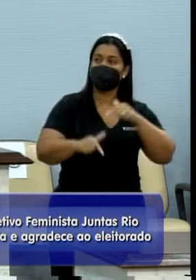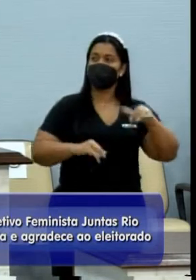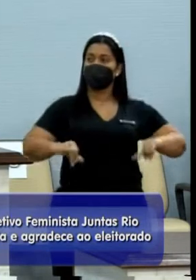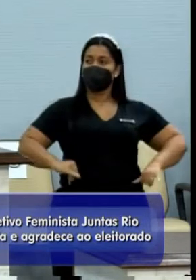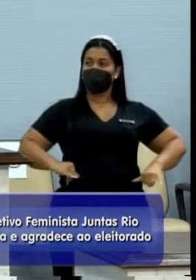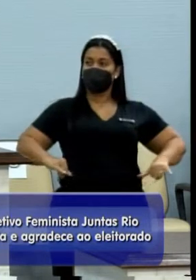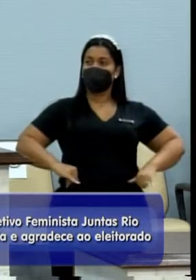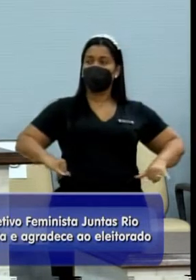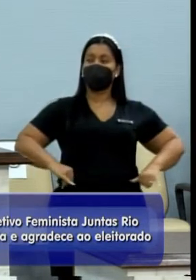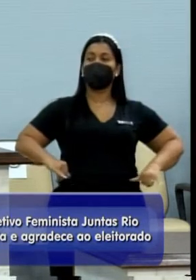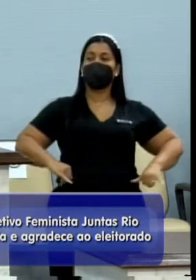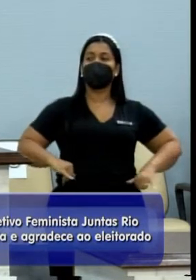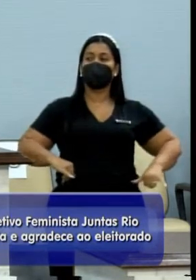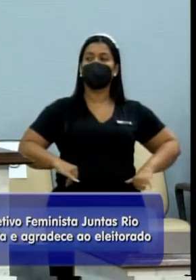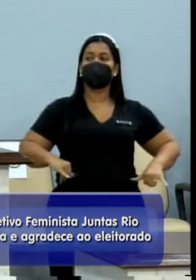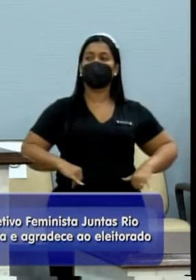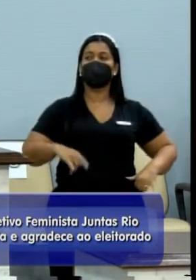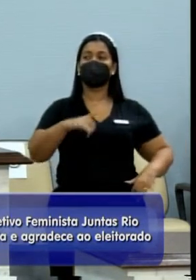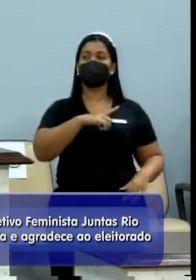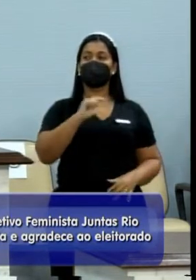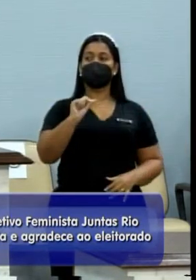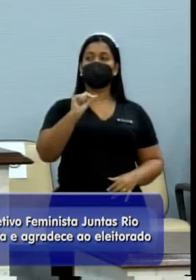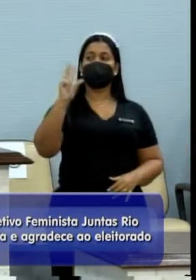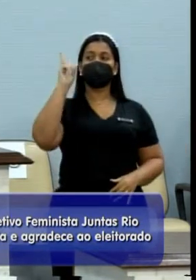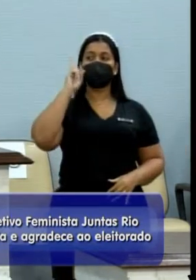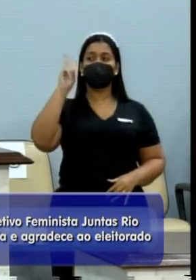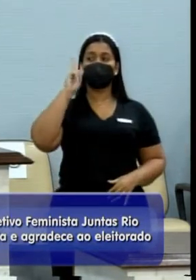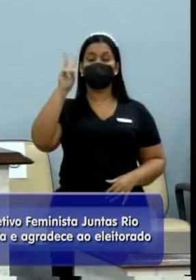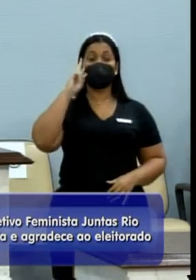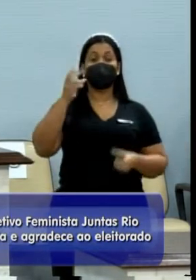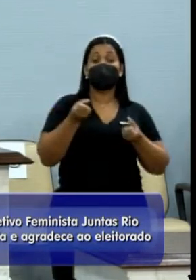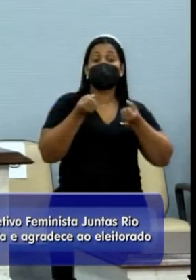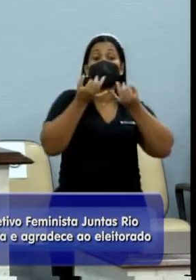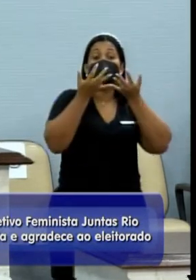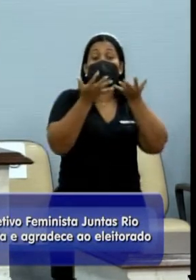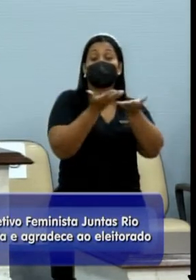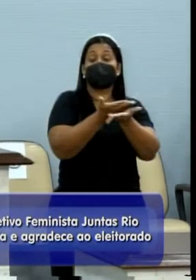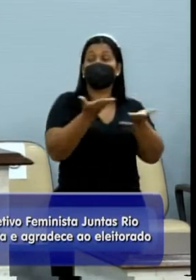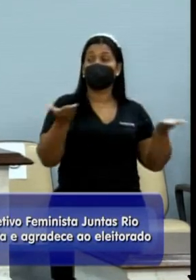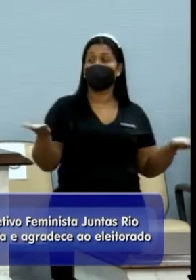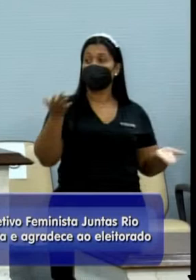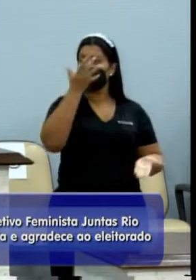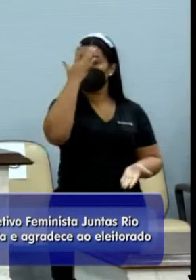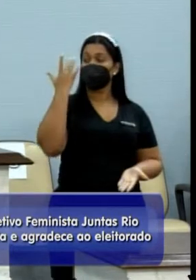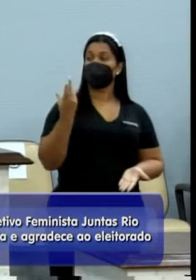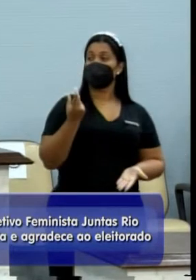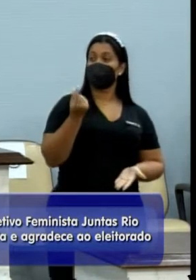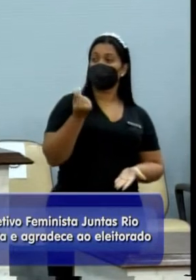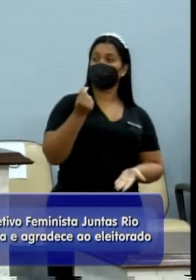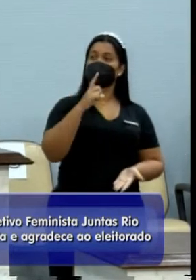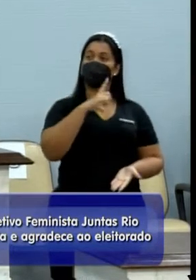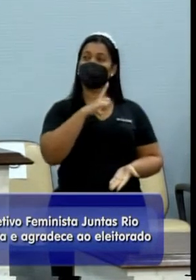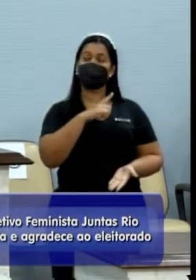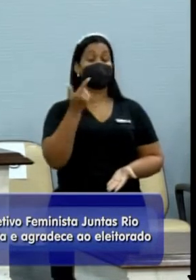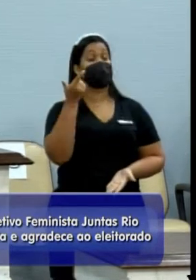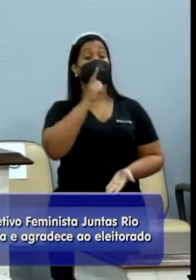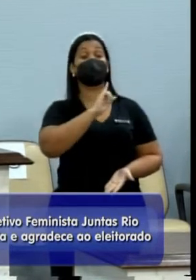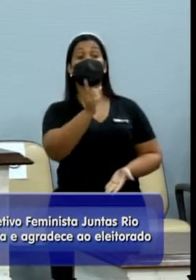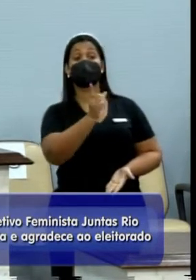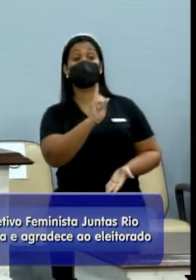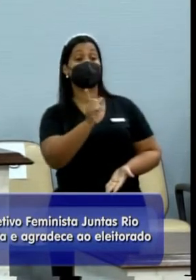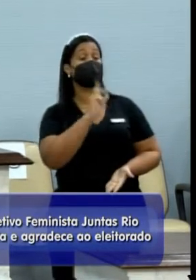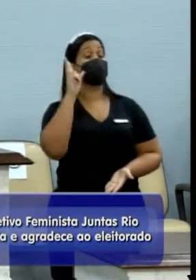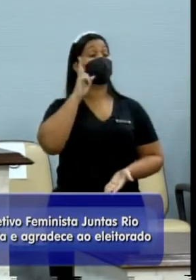sofrem a marginalização e têm a sua história contada por aqueles que têm o dinheiro, que não conseguem contar a